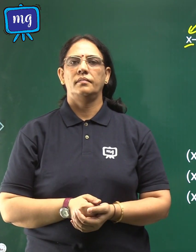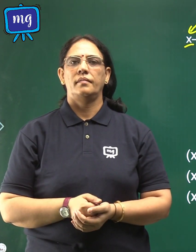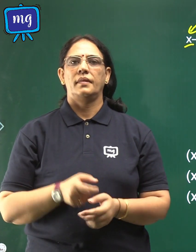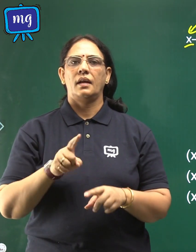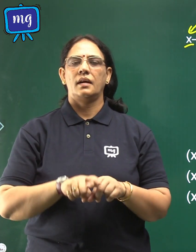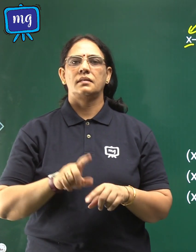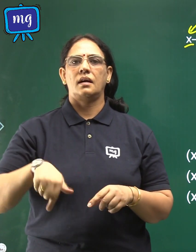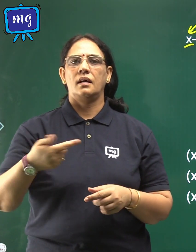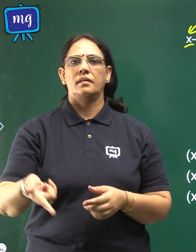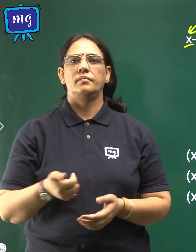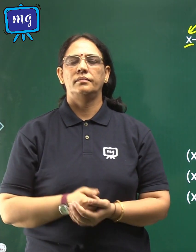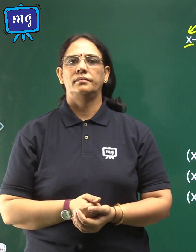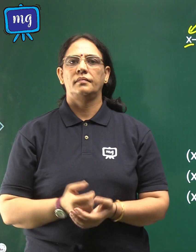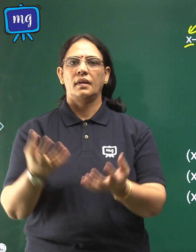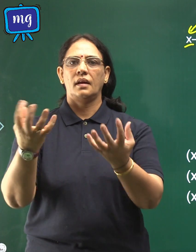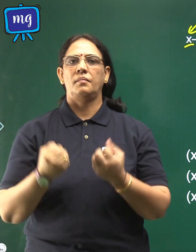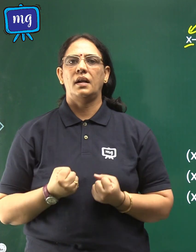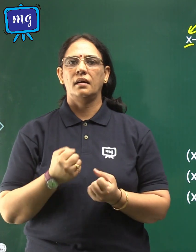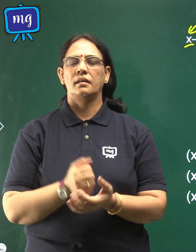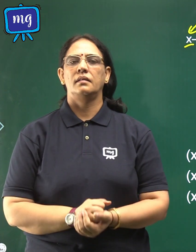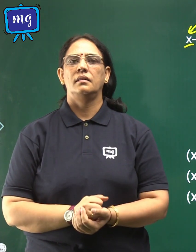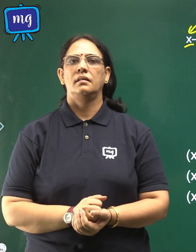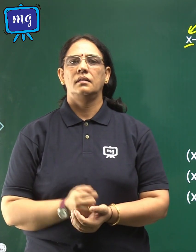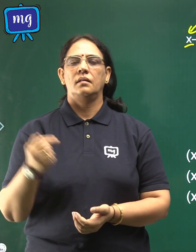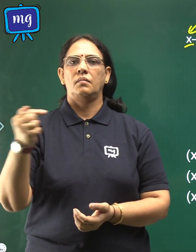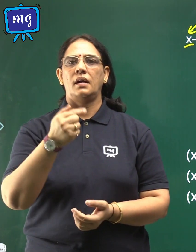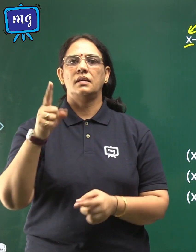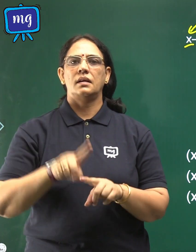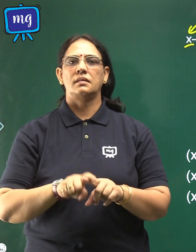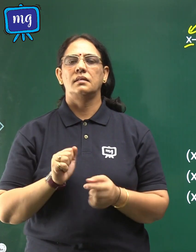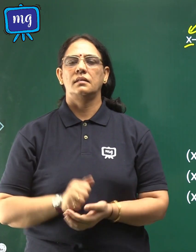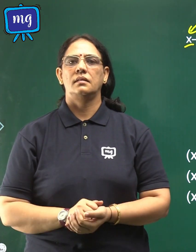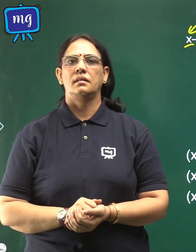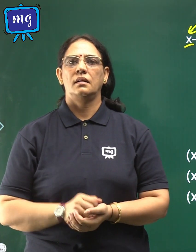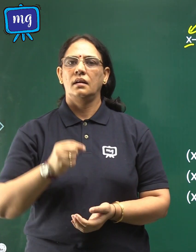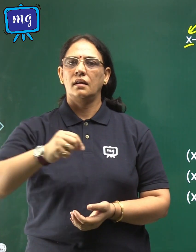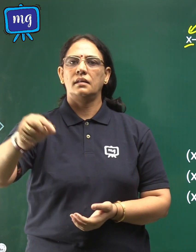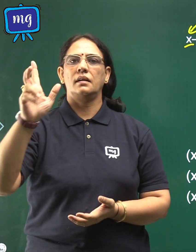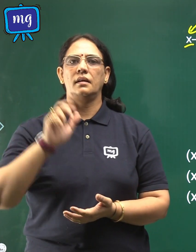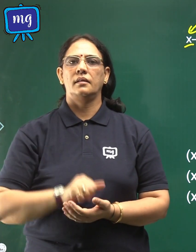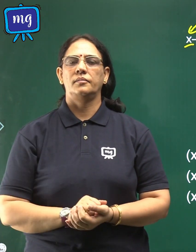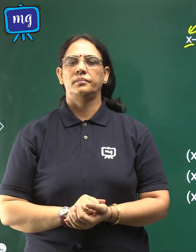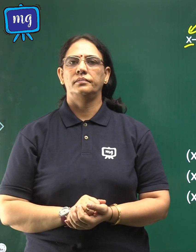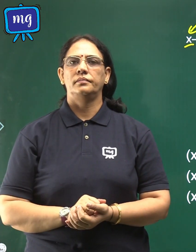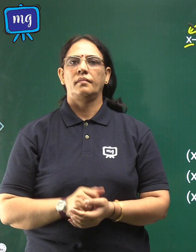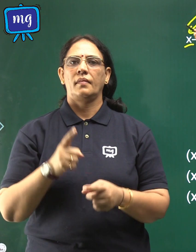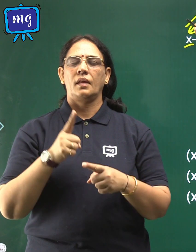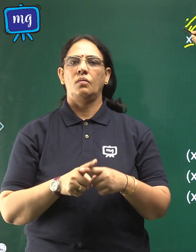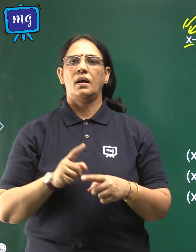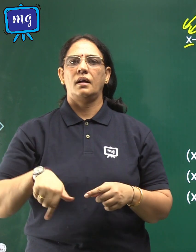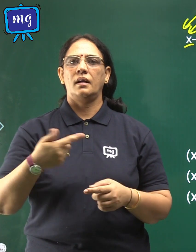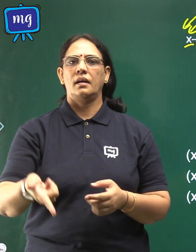एक्स का, क्या मिला? माइनस एक्स लिख देंगे, गुणा